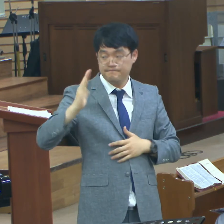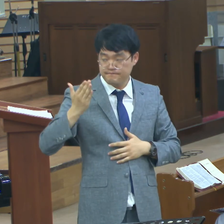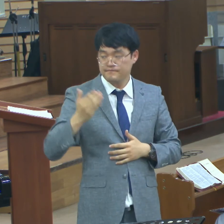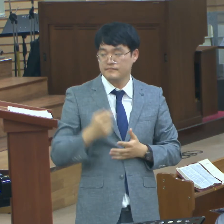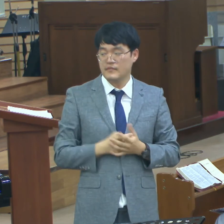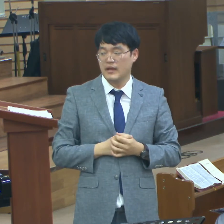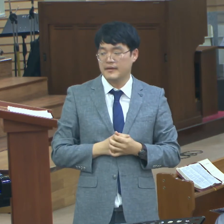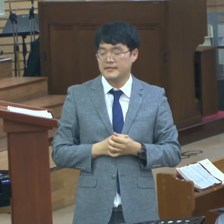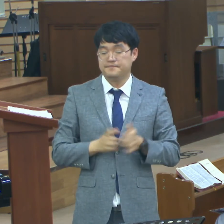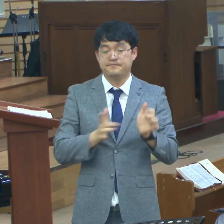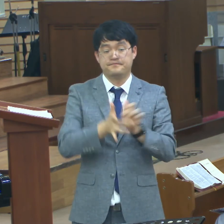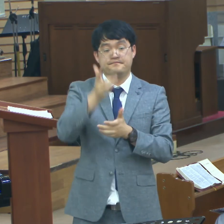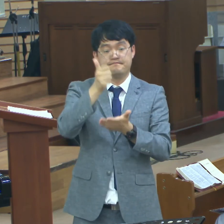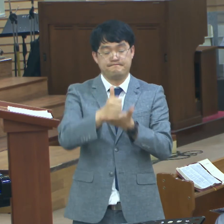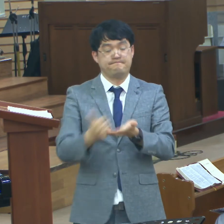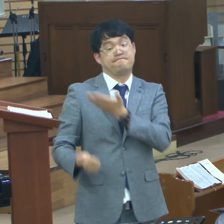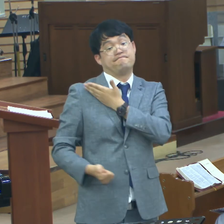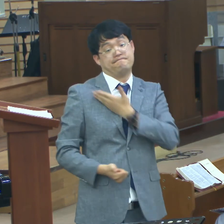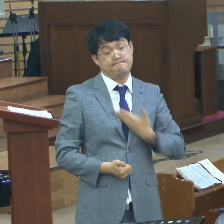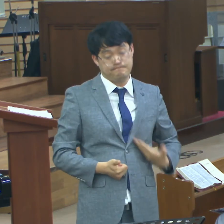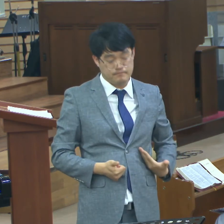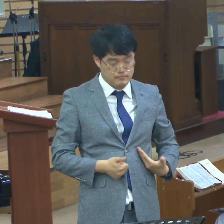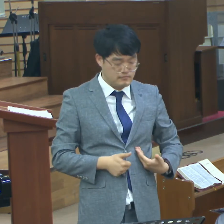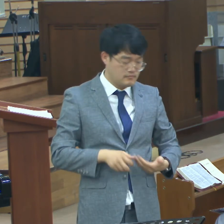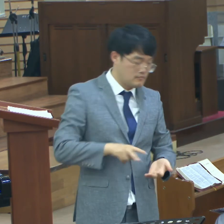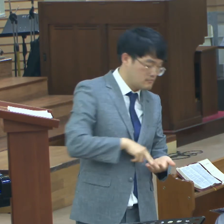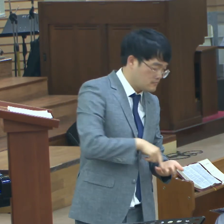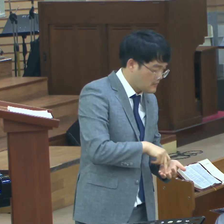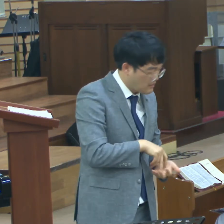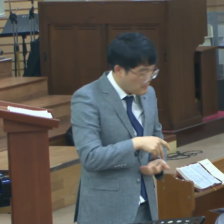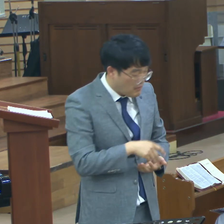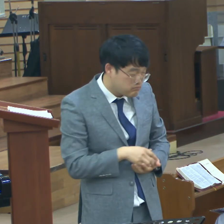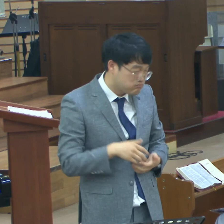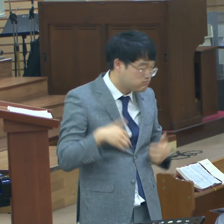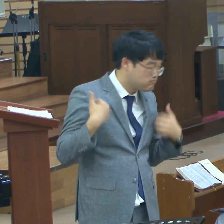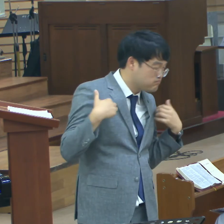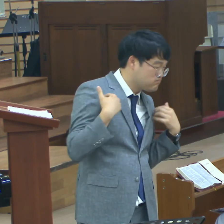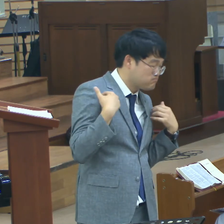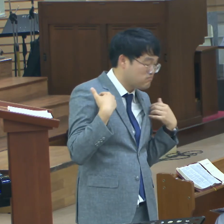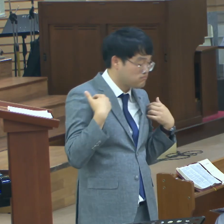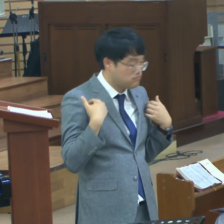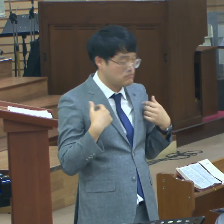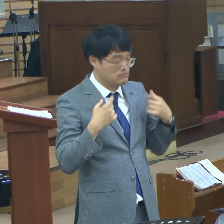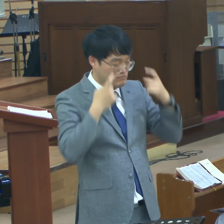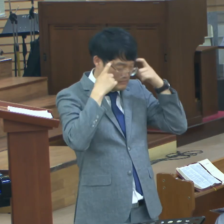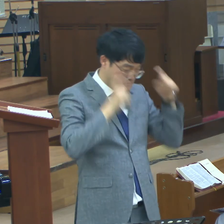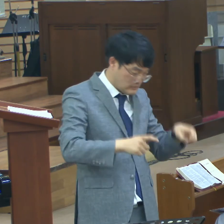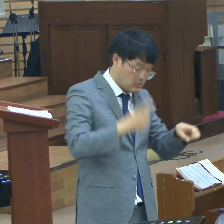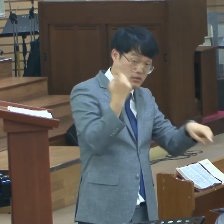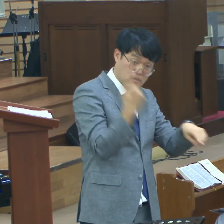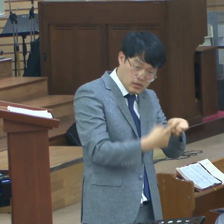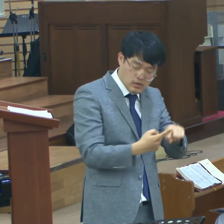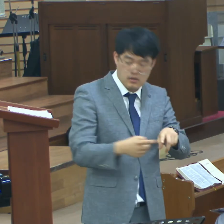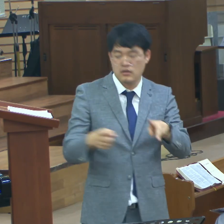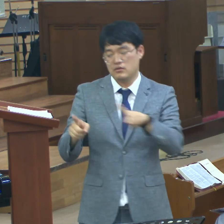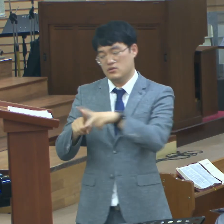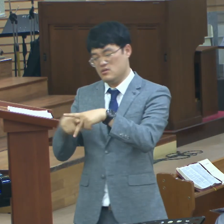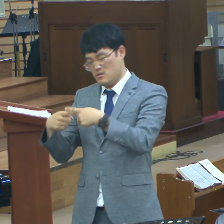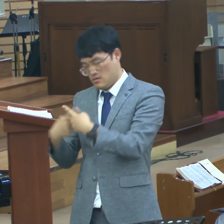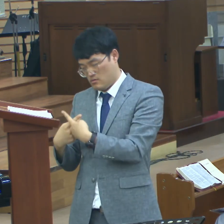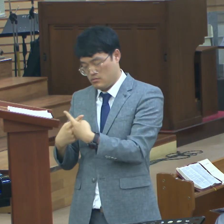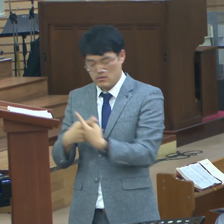제자들이 헤매다가 이해하는 사람이 되고 투덜거리다가 교훈을 받는 사람들이 됐어요.